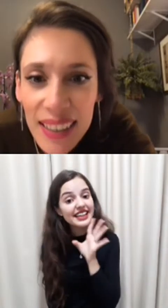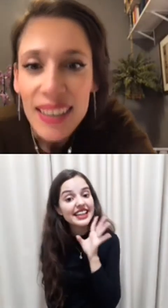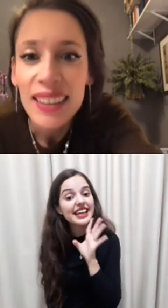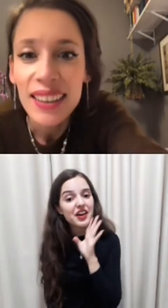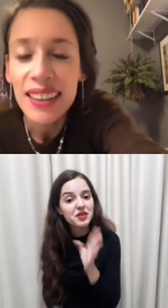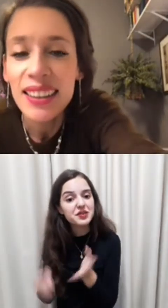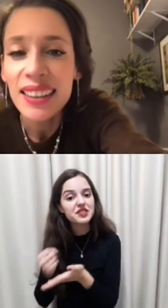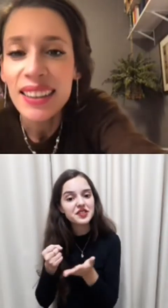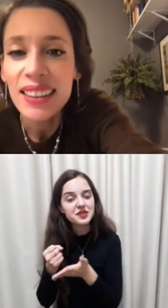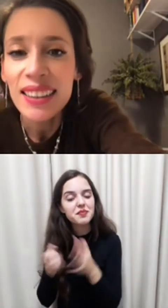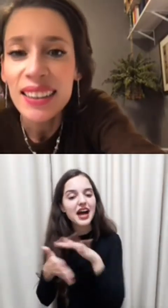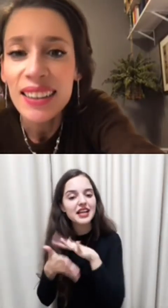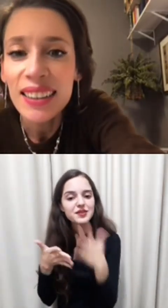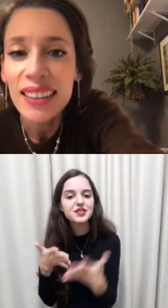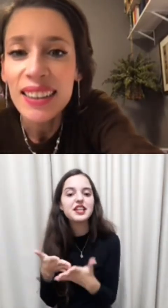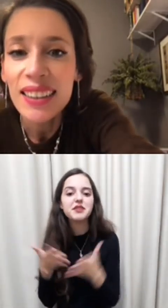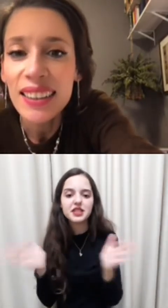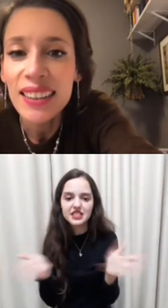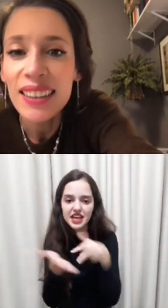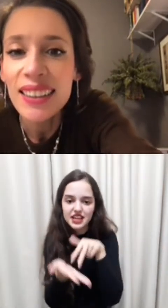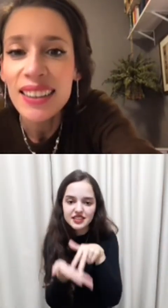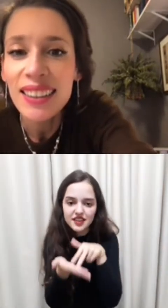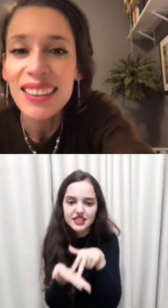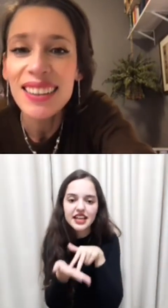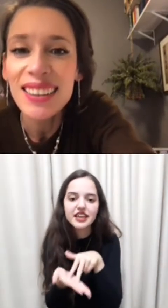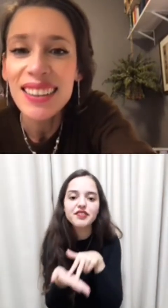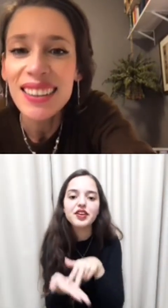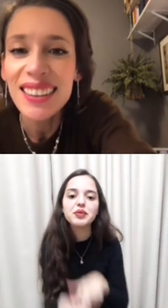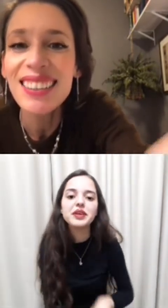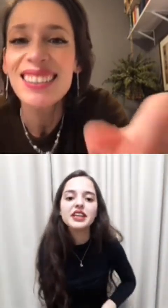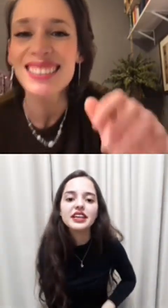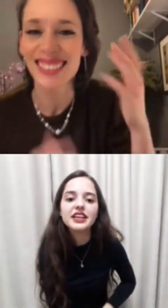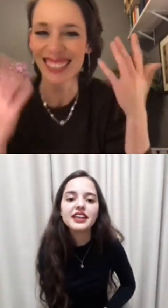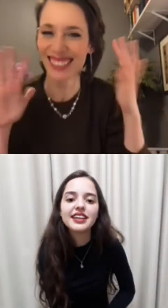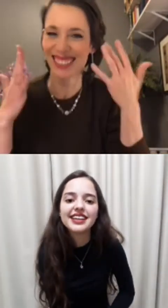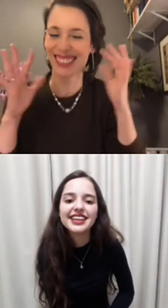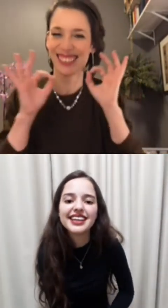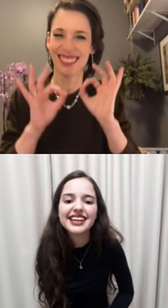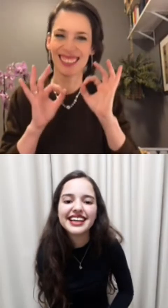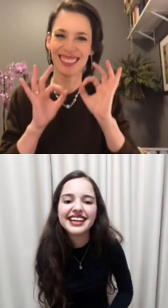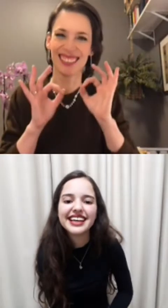Olha que legal, começou a fazer o básico de Libras. E isso aí, segue firme.